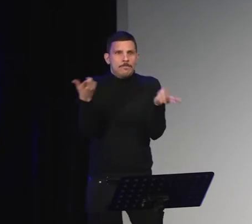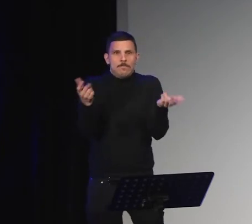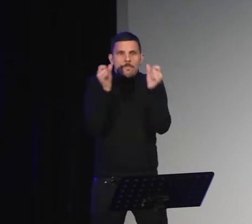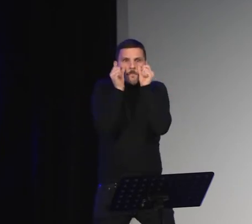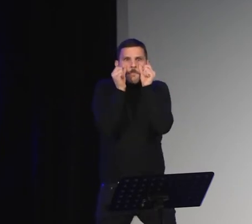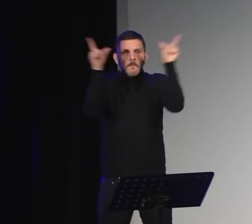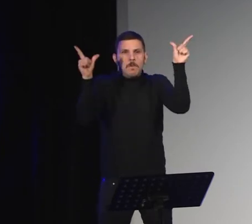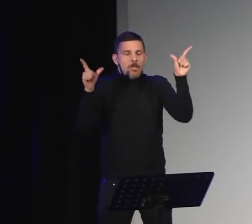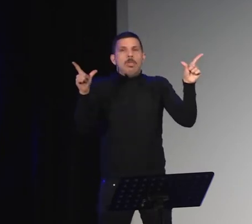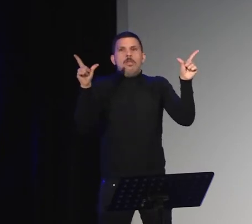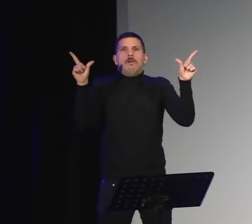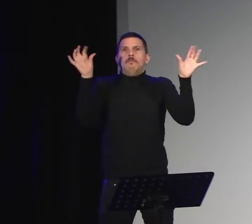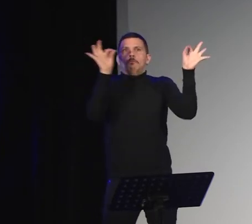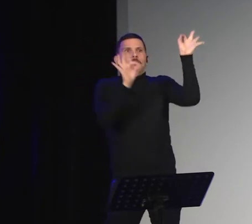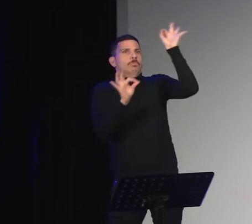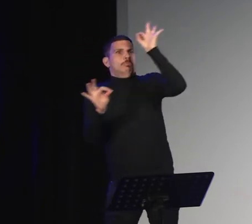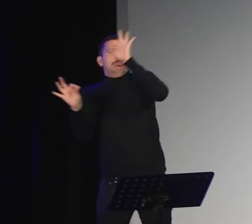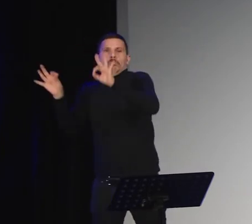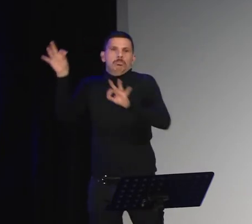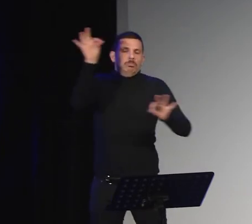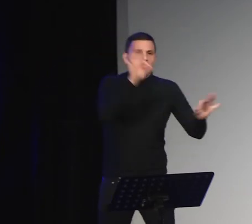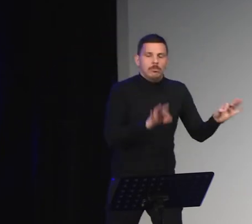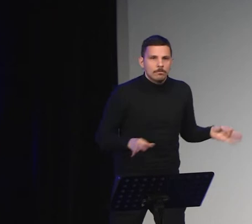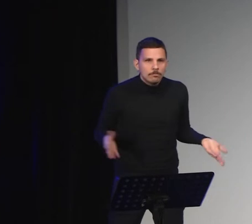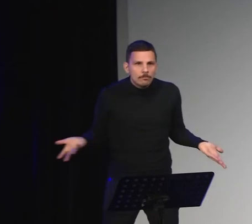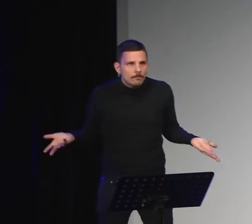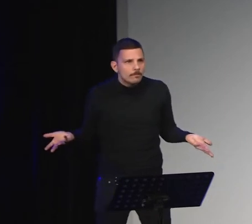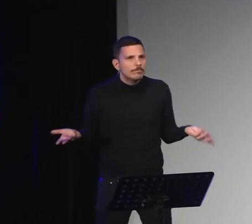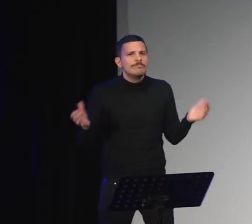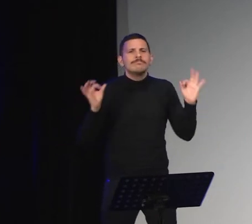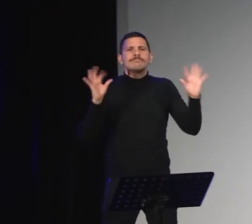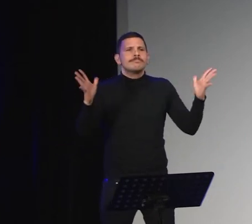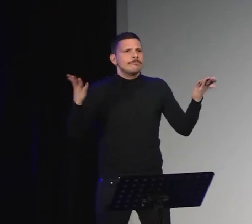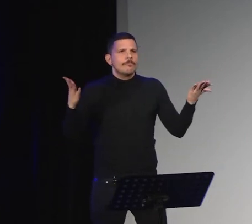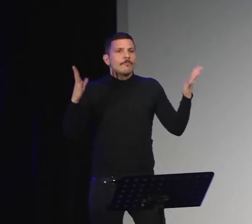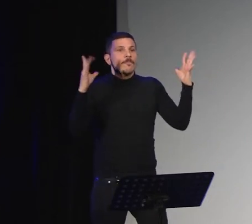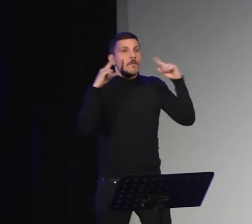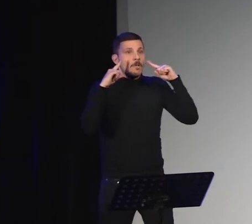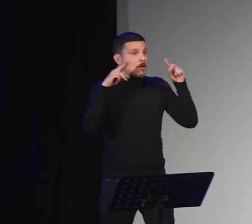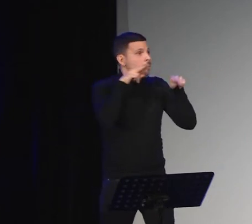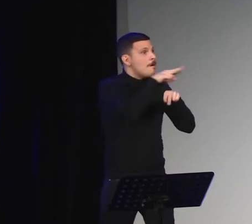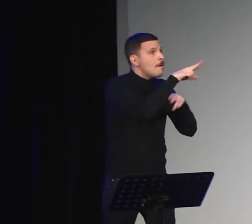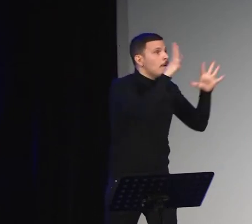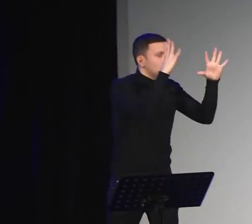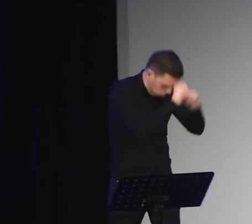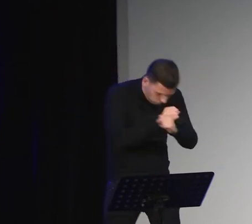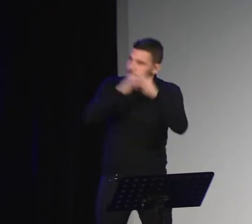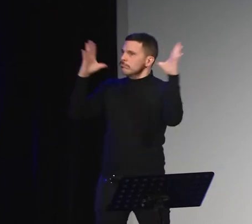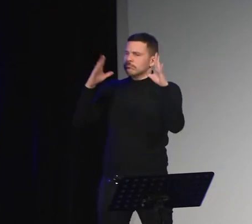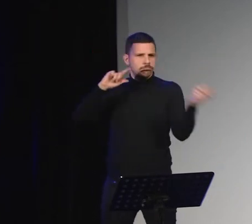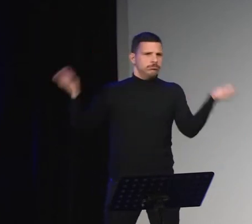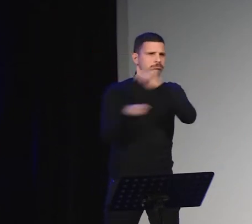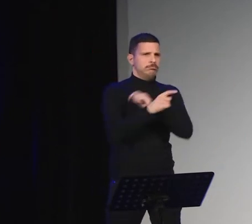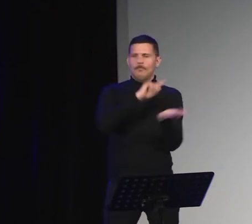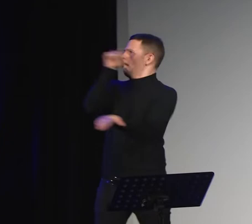long de la journée, on passe d'une chose à l'autre. Quand on dort, on se réveille. Et quand on ne dort pas, on